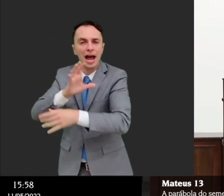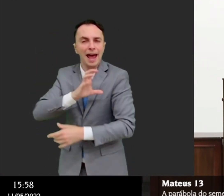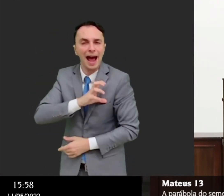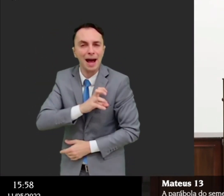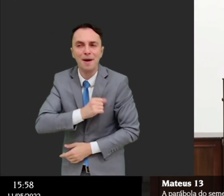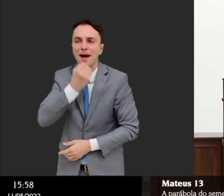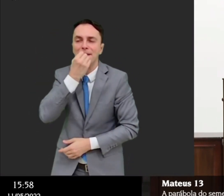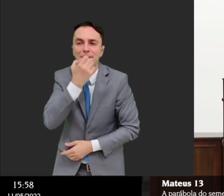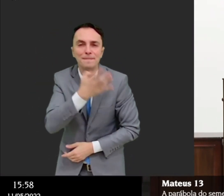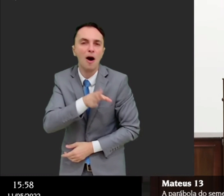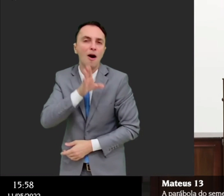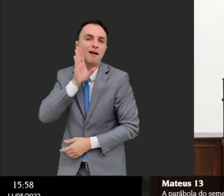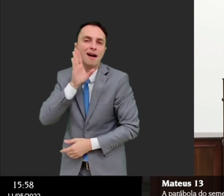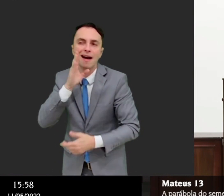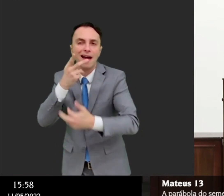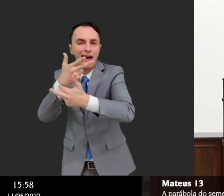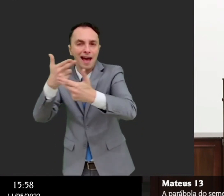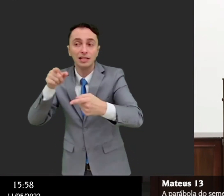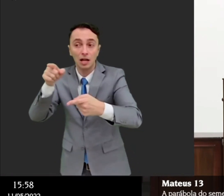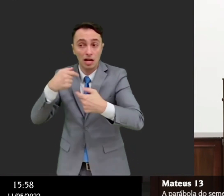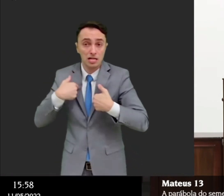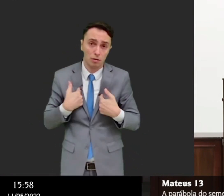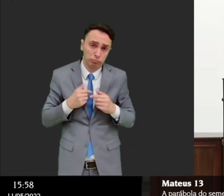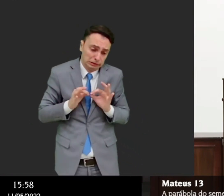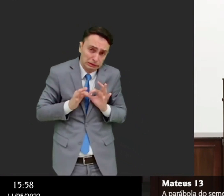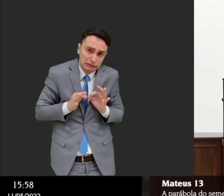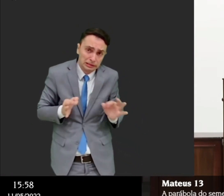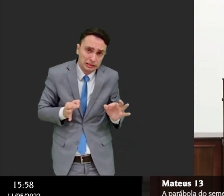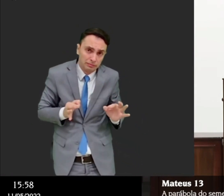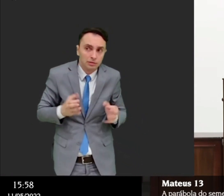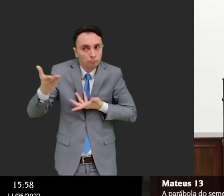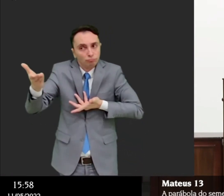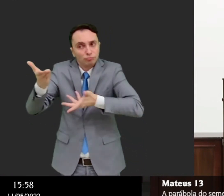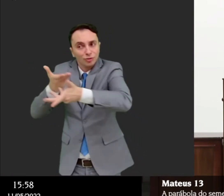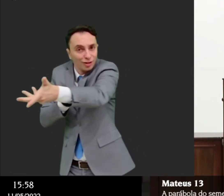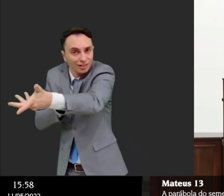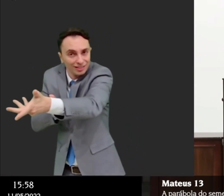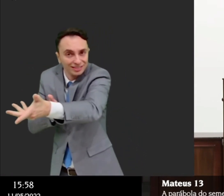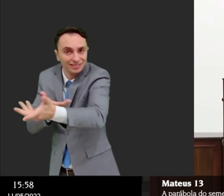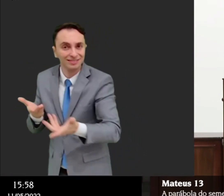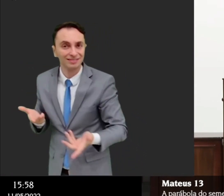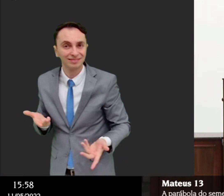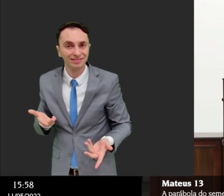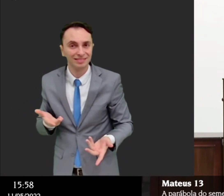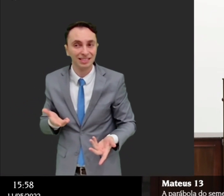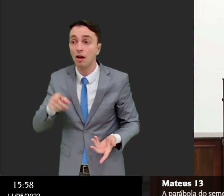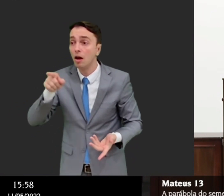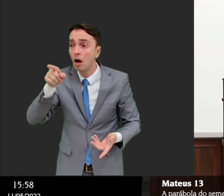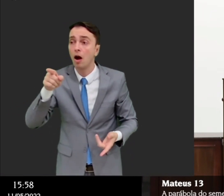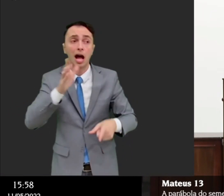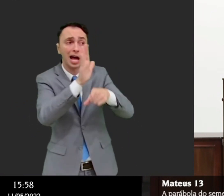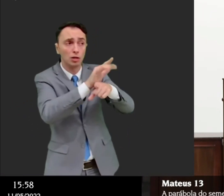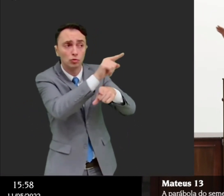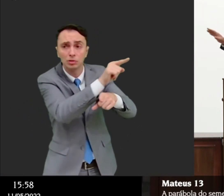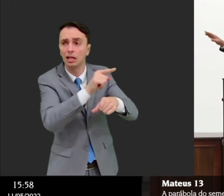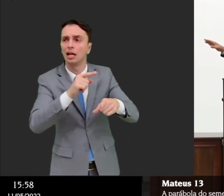Ajuda e dá conselho. Fala isso para tua filha, fala isso para o teu pai. Vamos congregar. Fala para largar